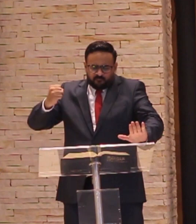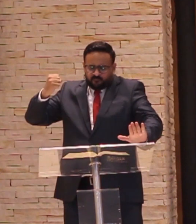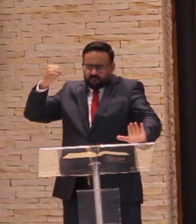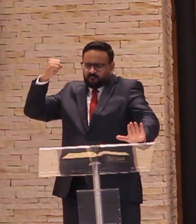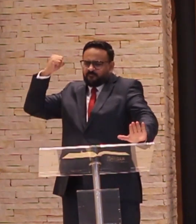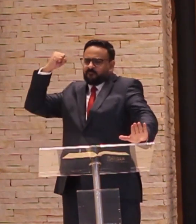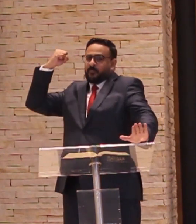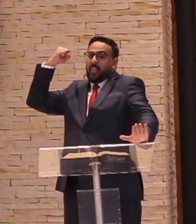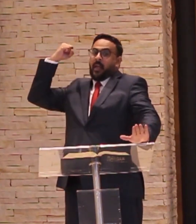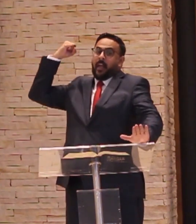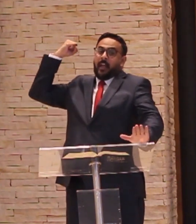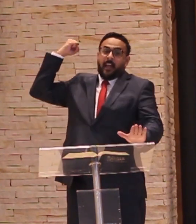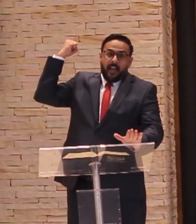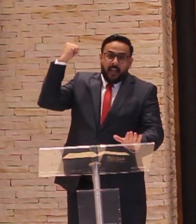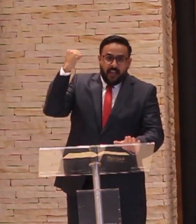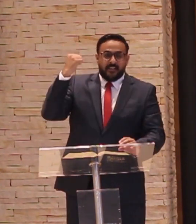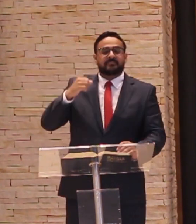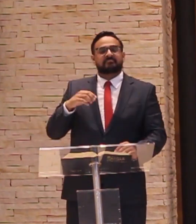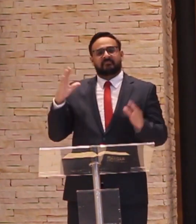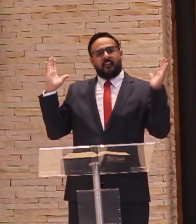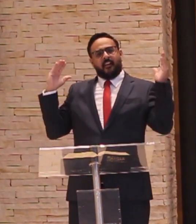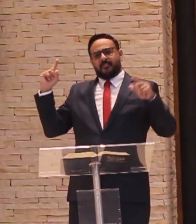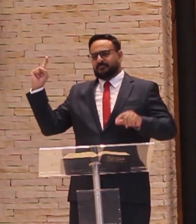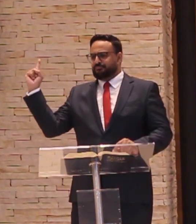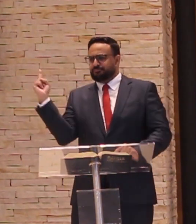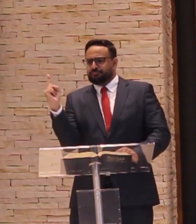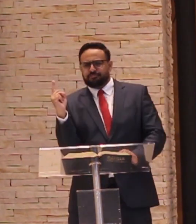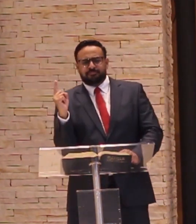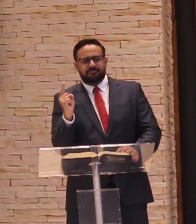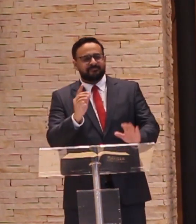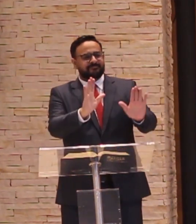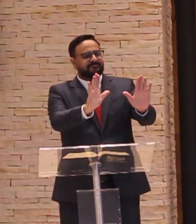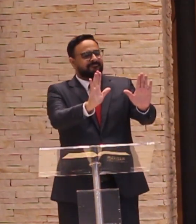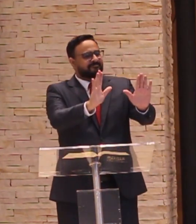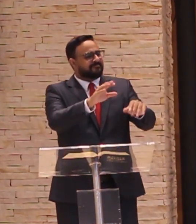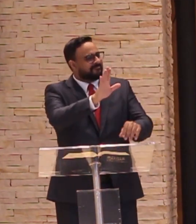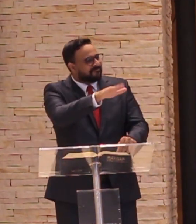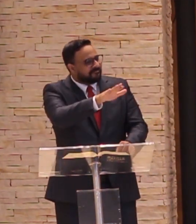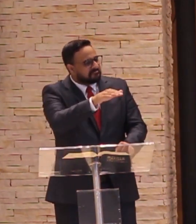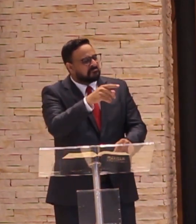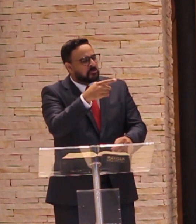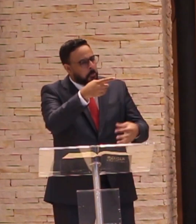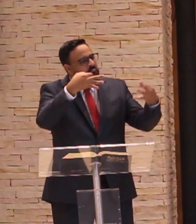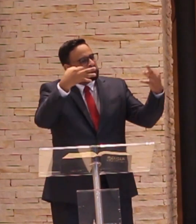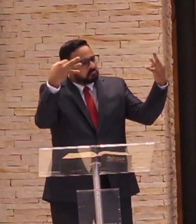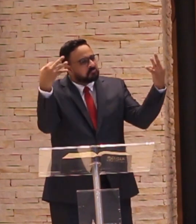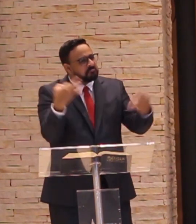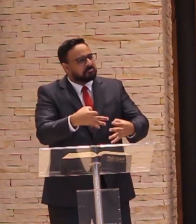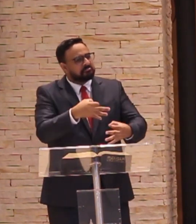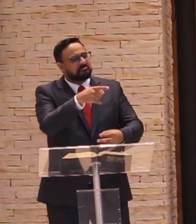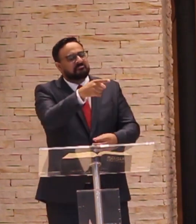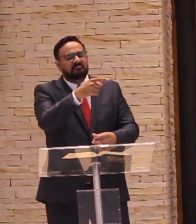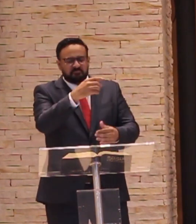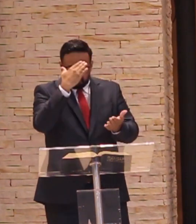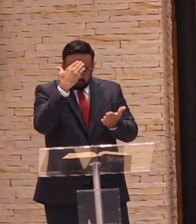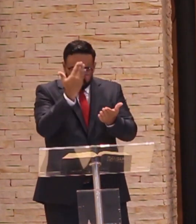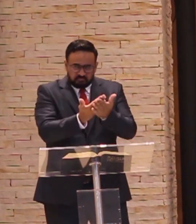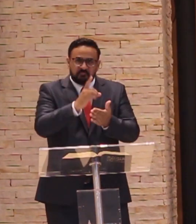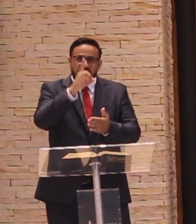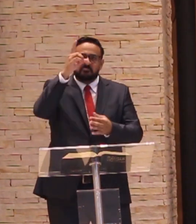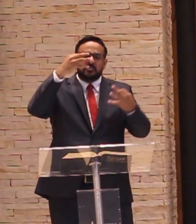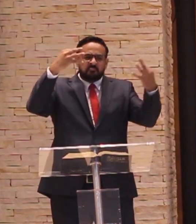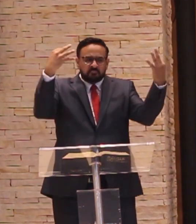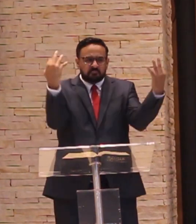cumprir o chamado de Deus, e no momento em que ele ergueu o punhal para sacrificar o seu filho, apareceu o anjo